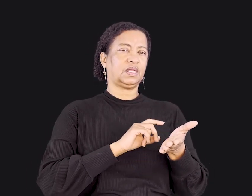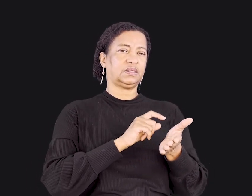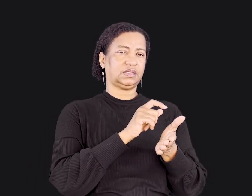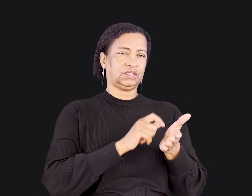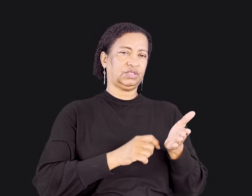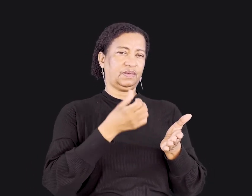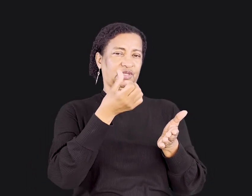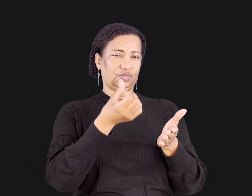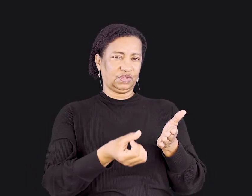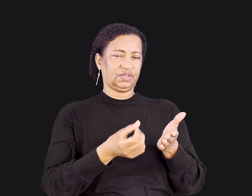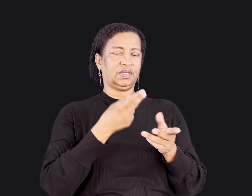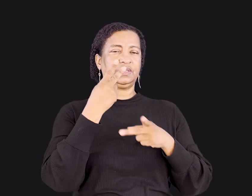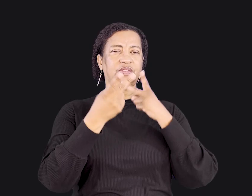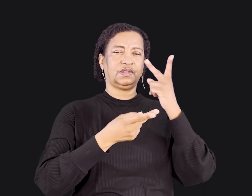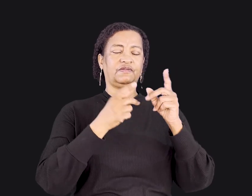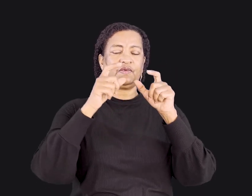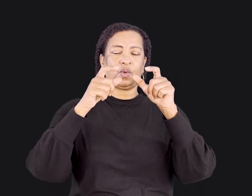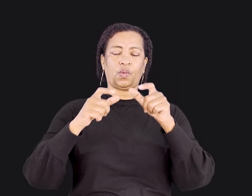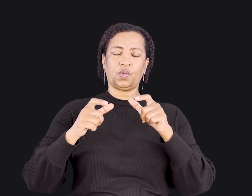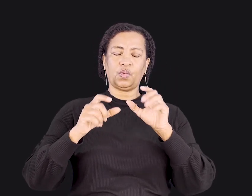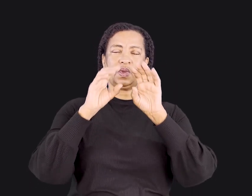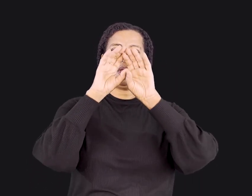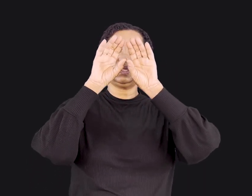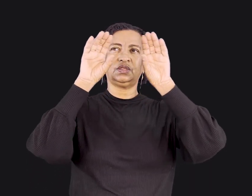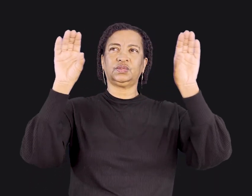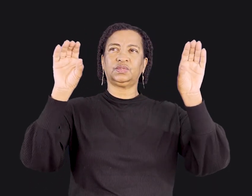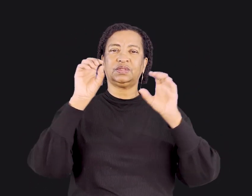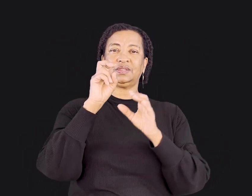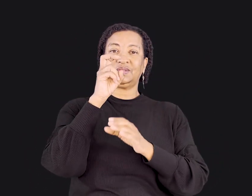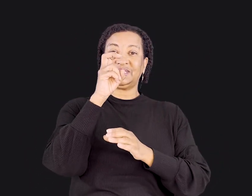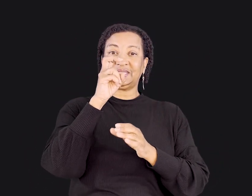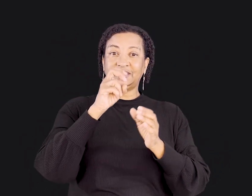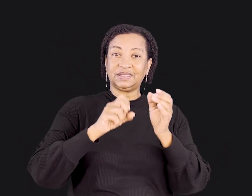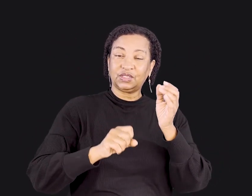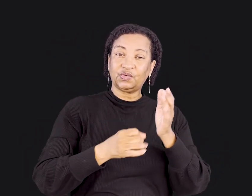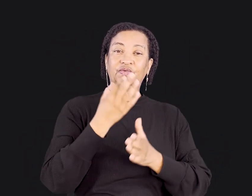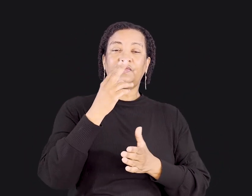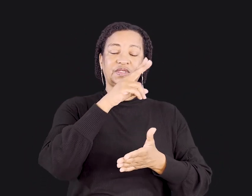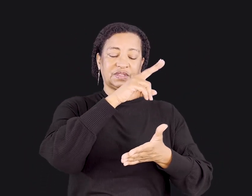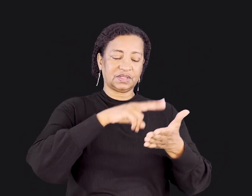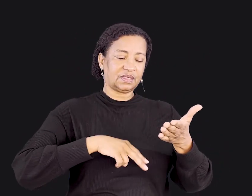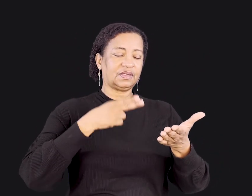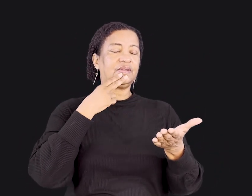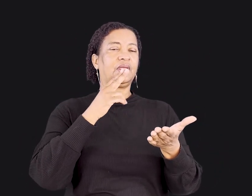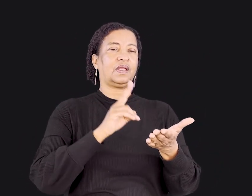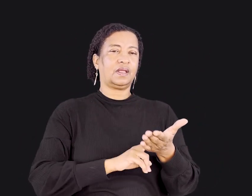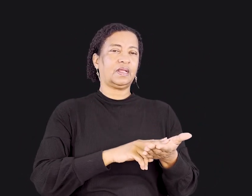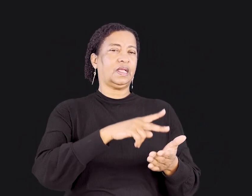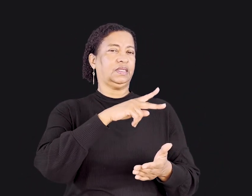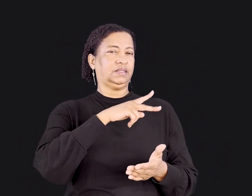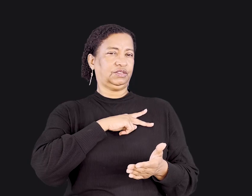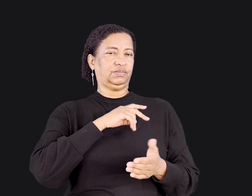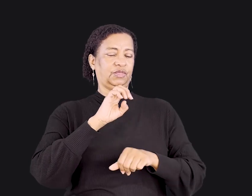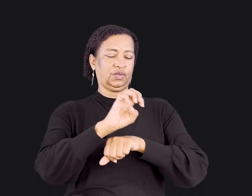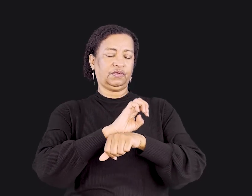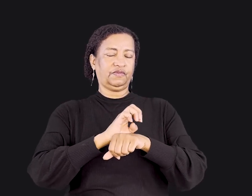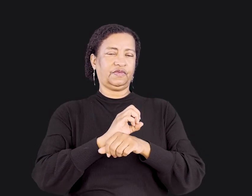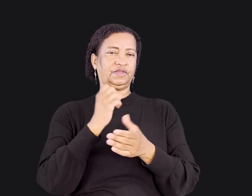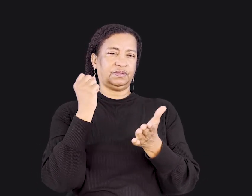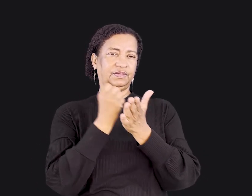mencionou lugares celestiais 5 vezes. Leia toda a carta de Paulo aos Efésios e marque os 5 lugares em que